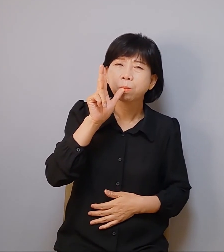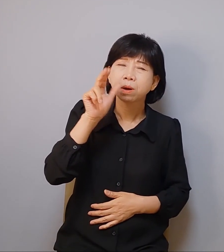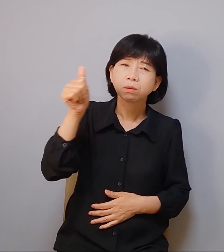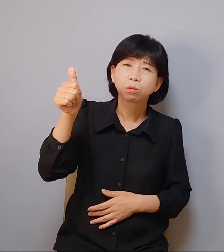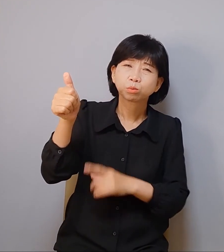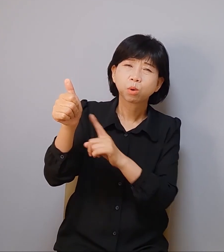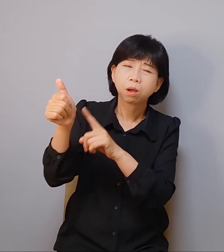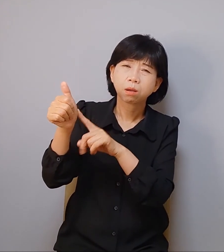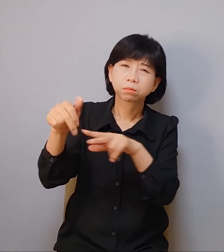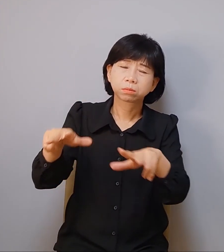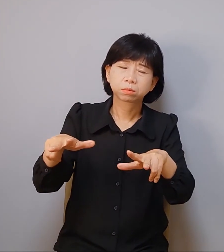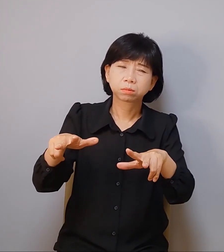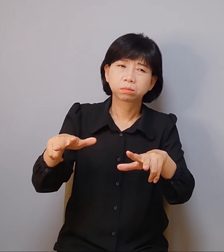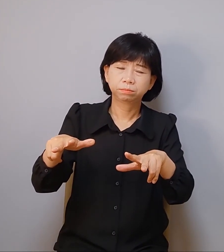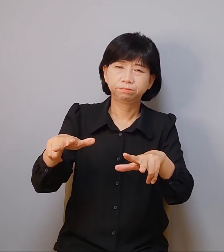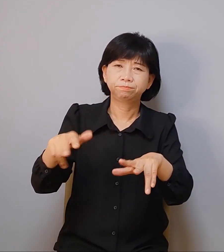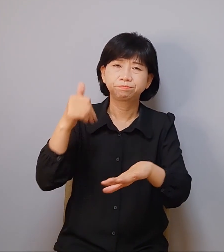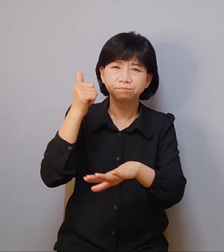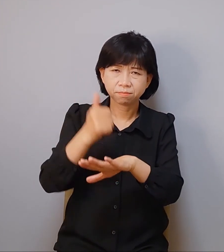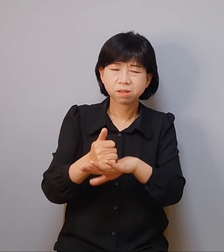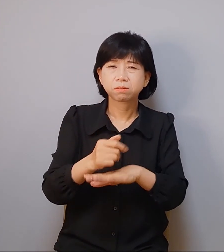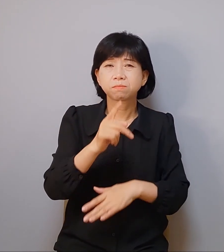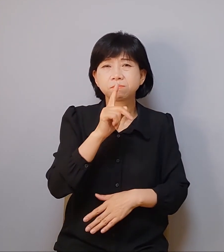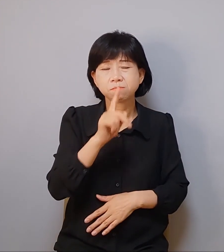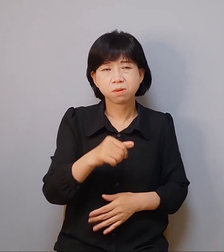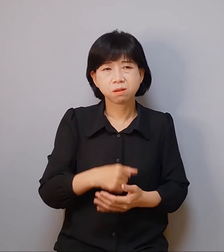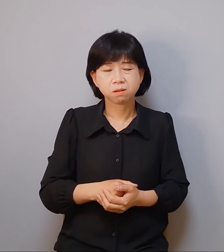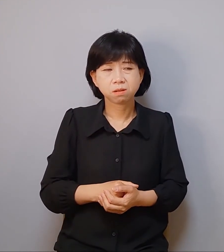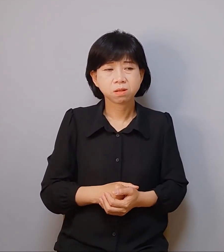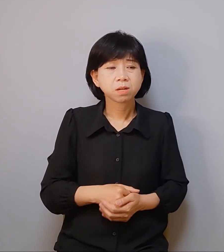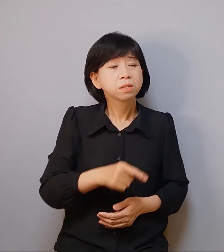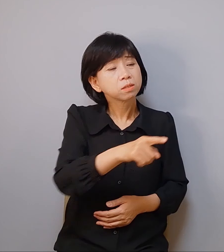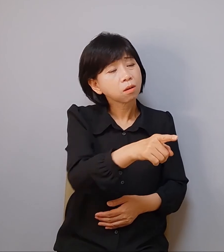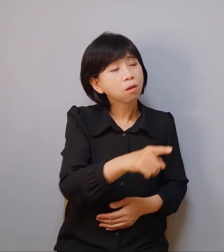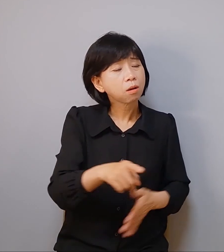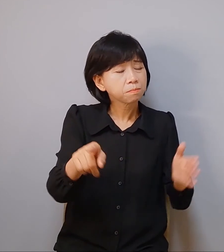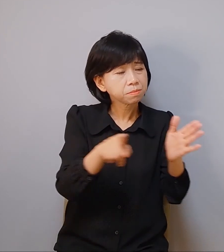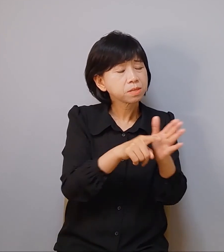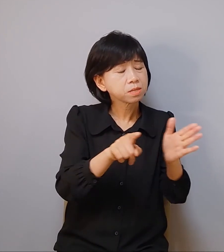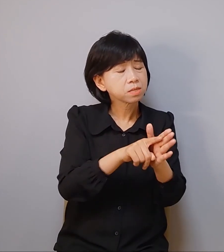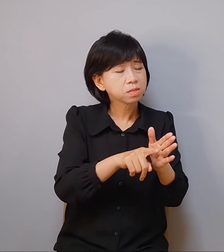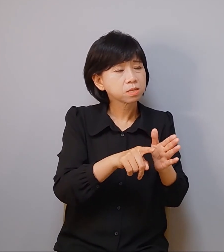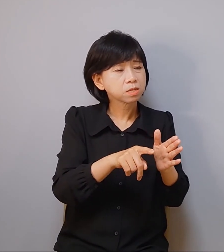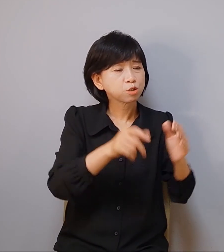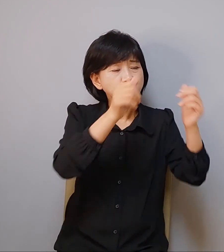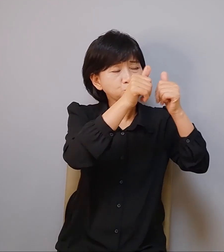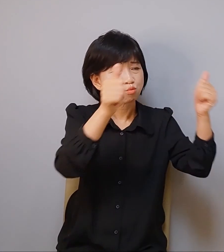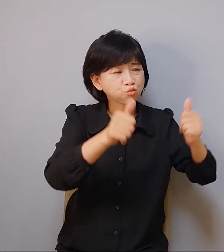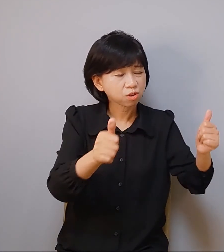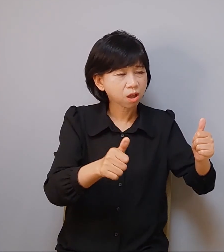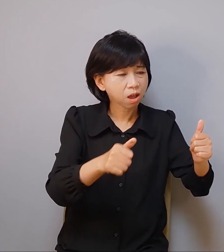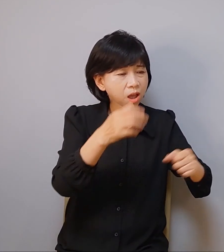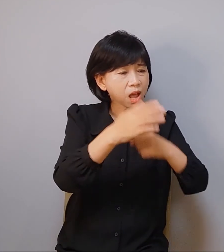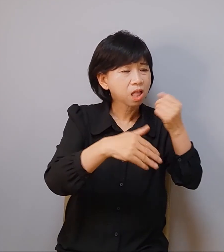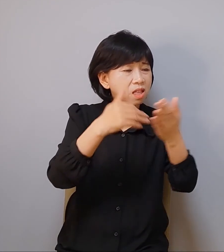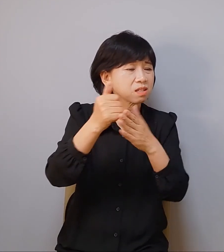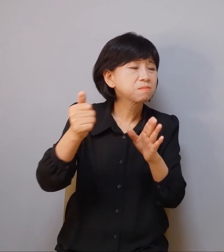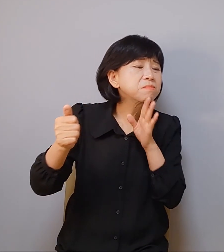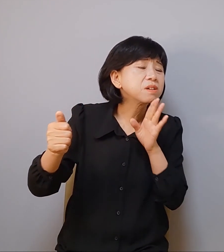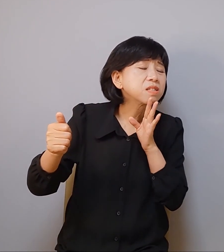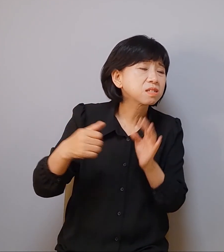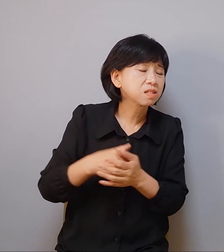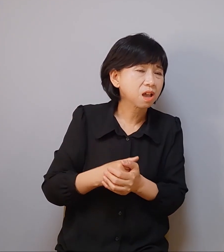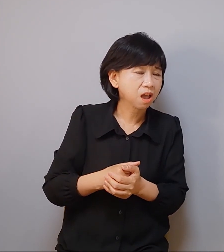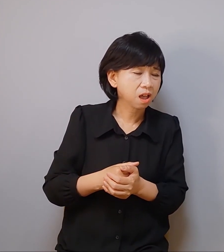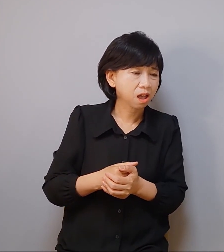택해라. 그 우상이 하나님이냐? 그 돈이 하나님이냐? 네 명예가 하나님이냐? 네 기분 나쁜